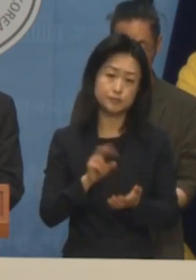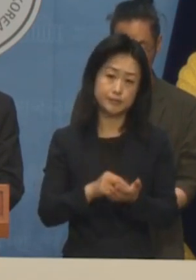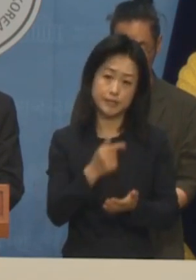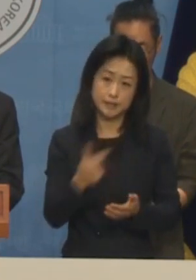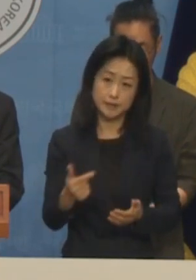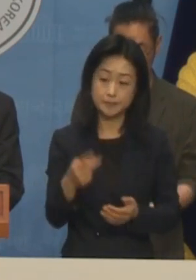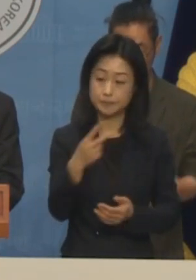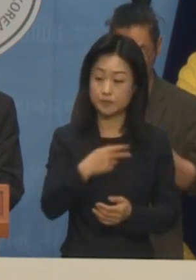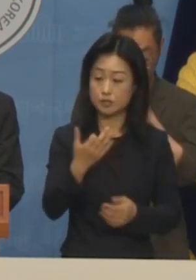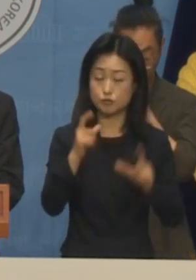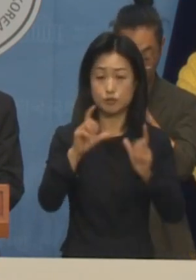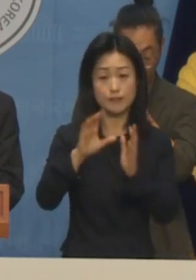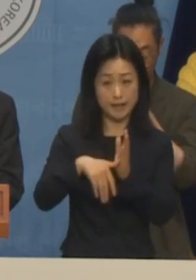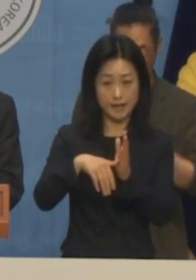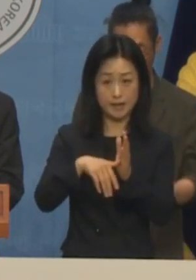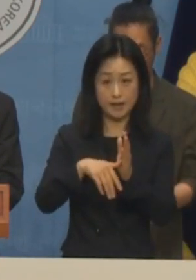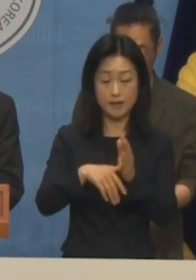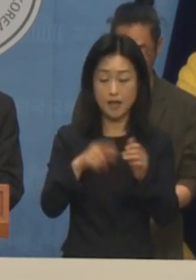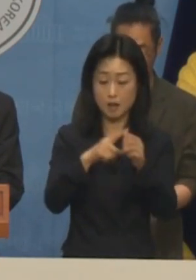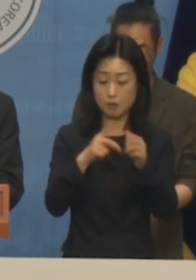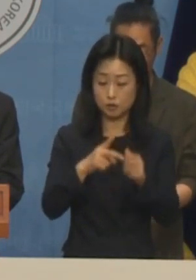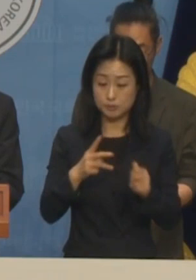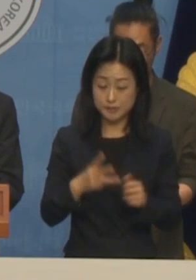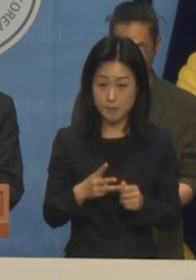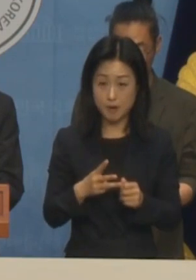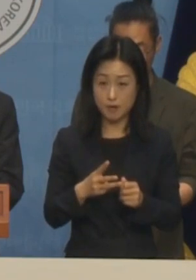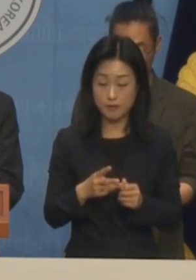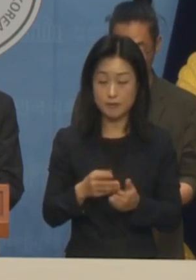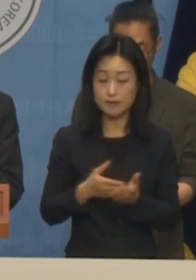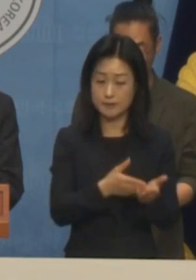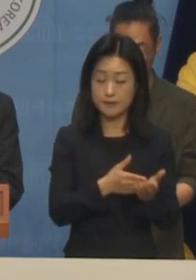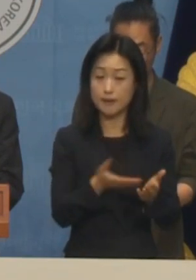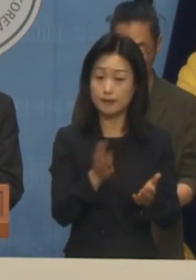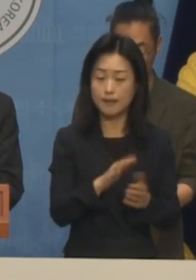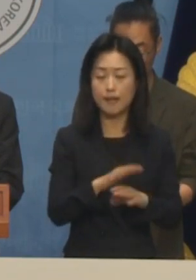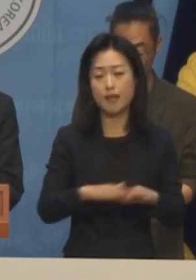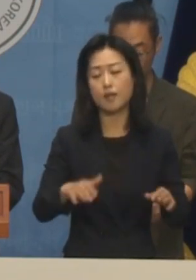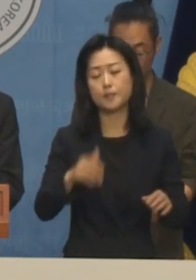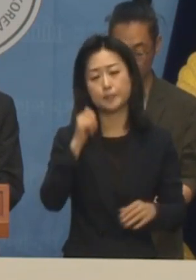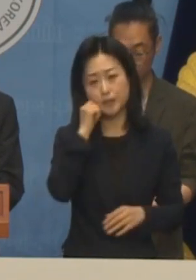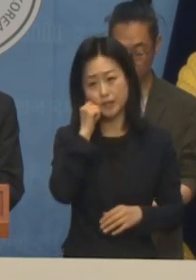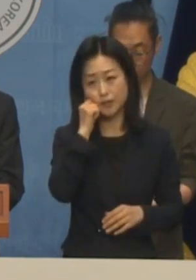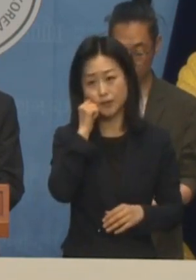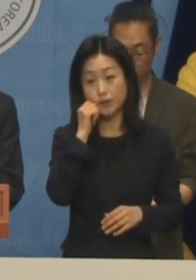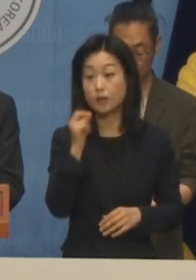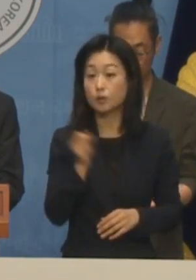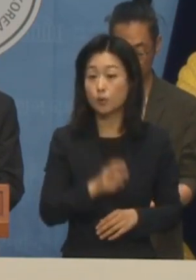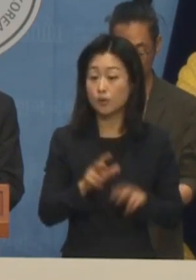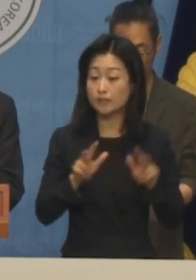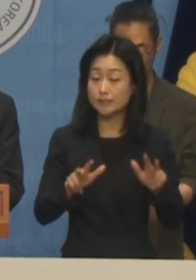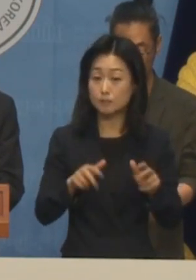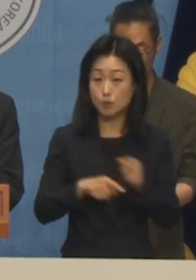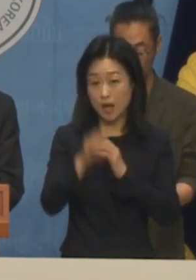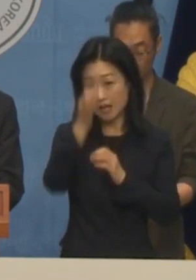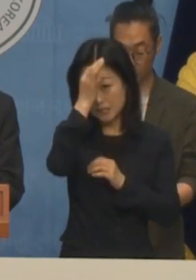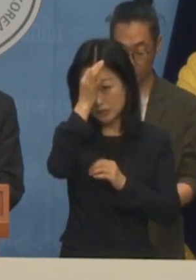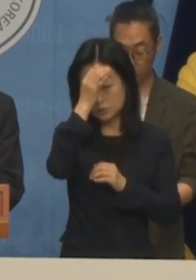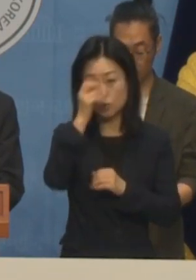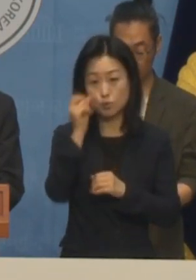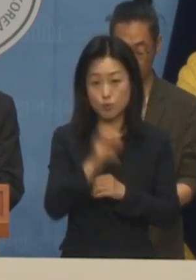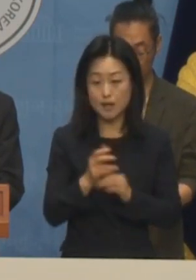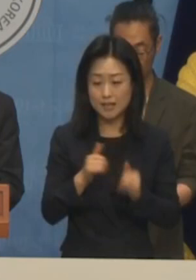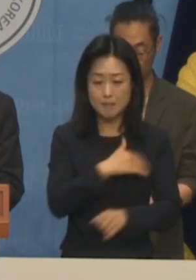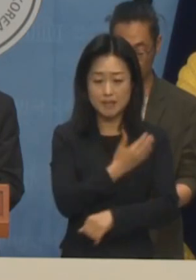이미 2019년부터 세 차례나 보완을 거치고도 해결하지 못했을 뿐 아니라 현존하는 과학기술과